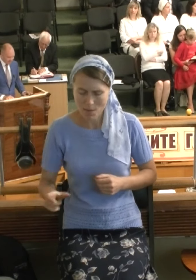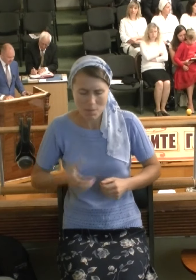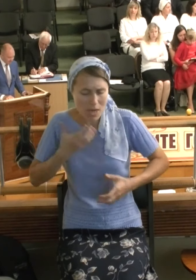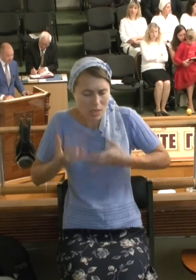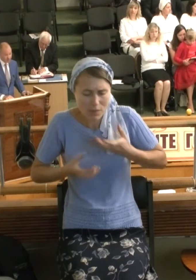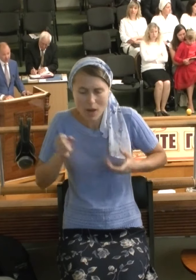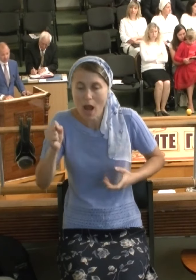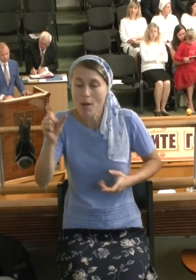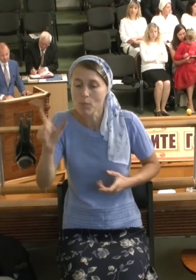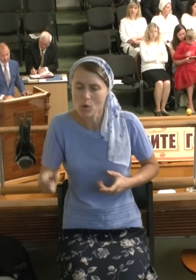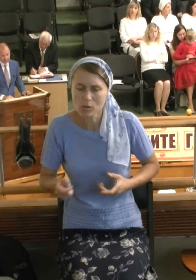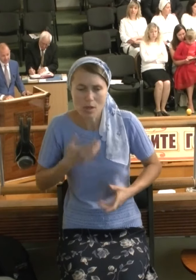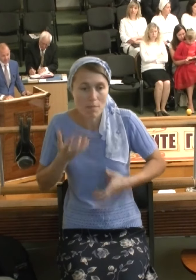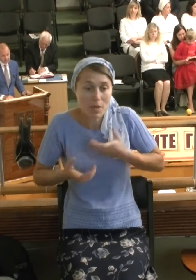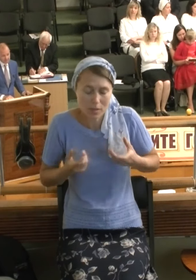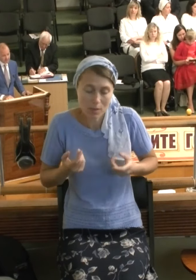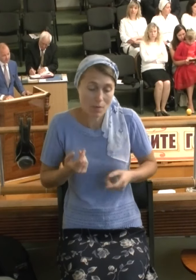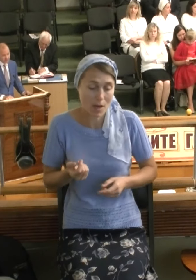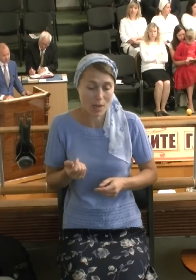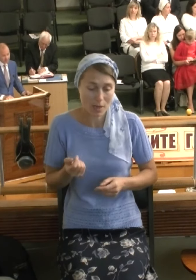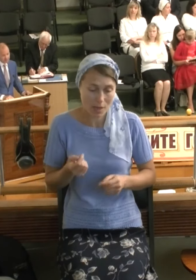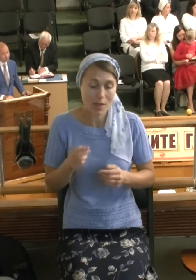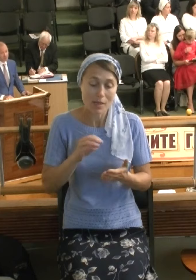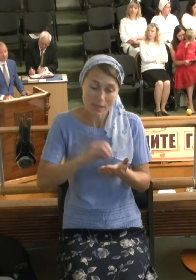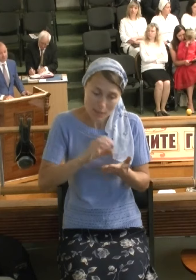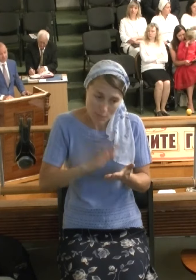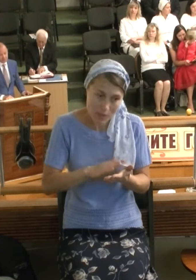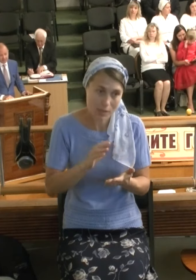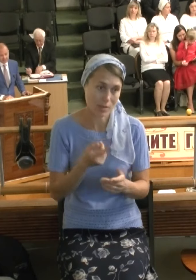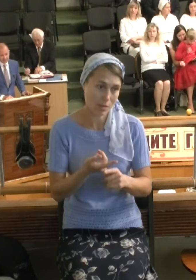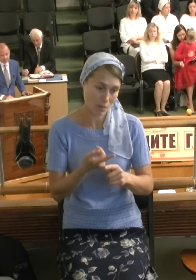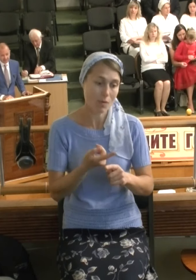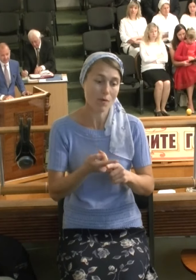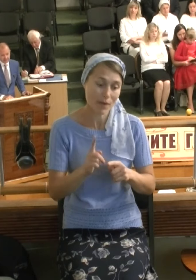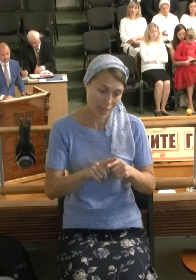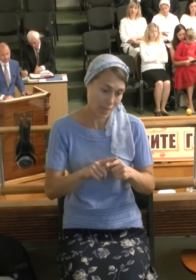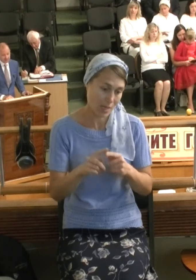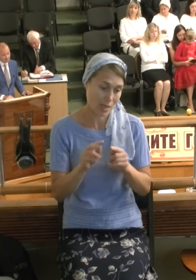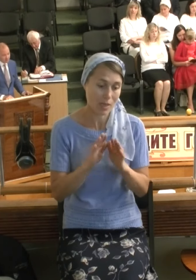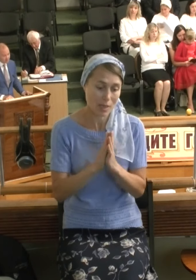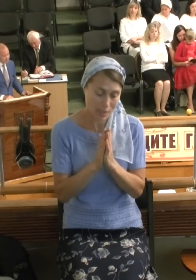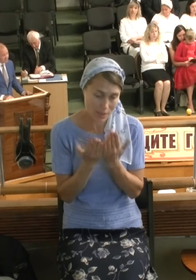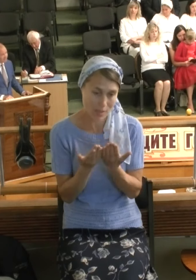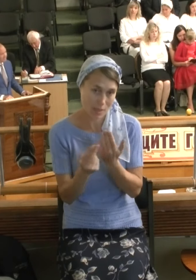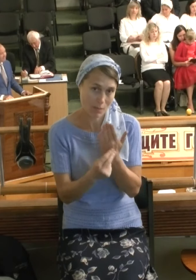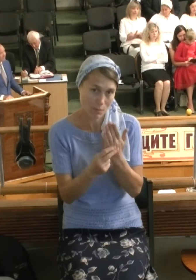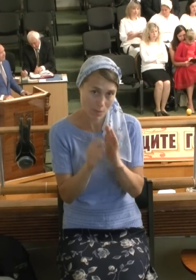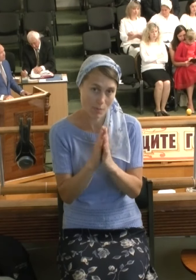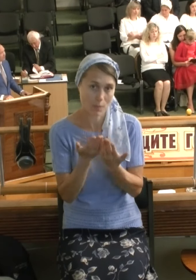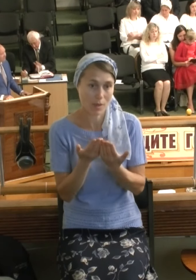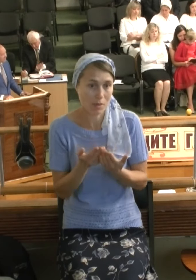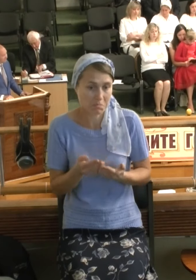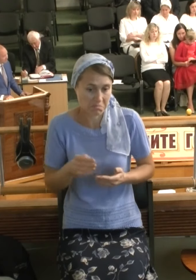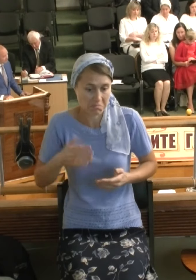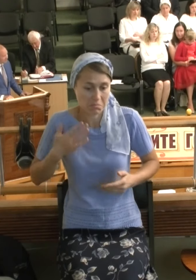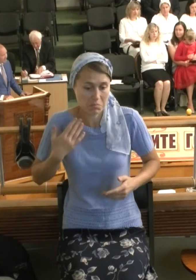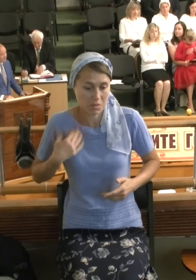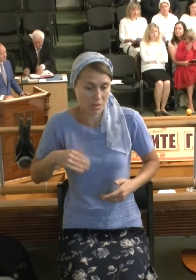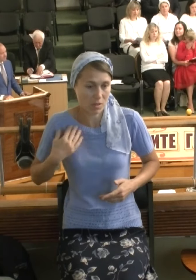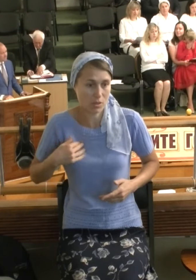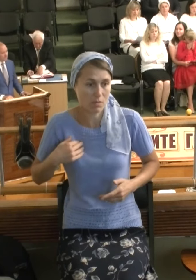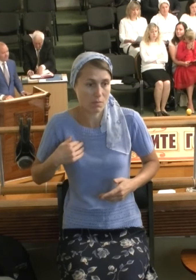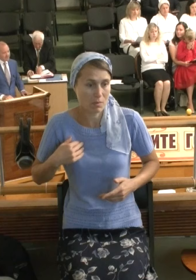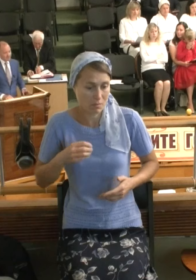апостолы, мы все находим в этой книге. Для чего? Для того, чтобы рассуждать. Чтобы рассуждать, чтобы делать